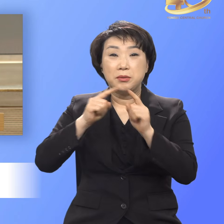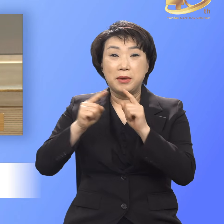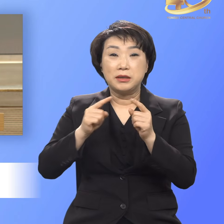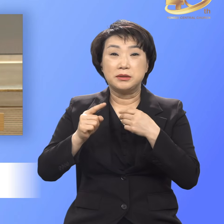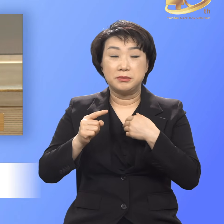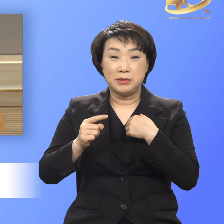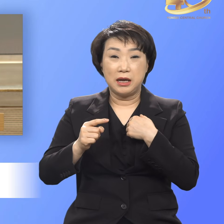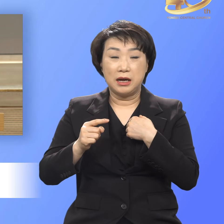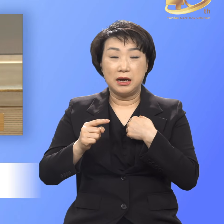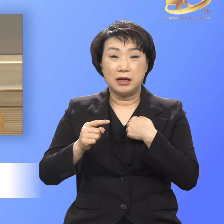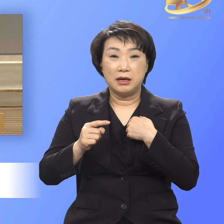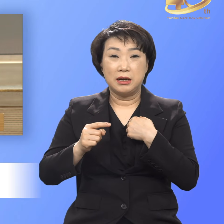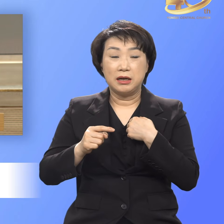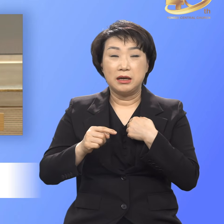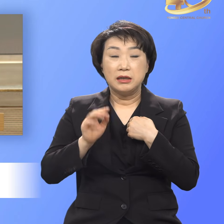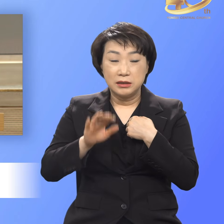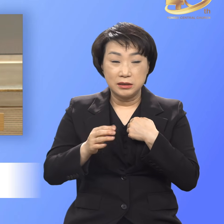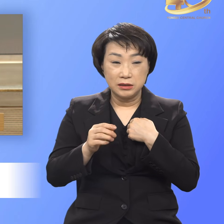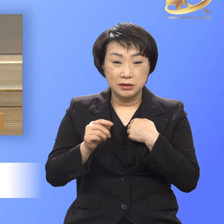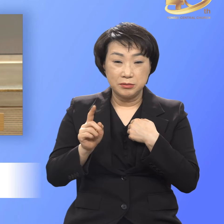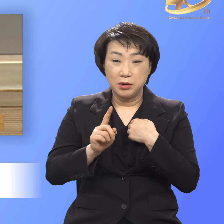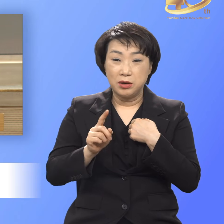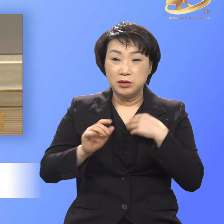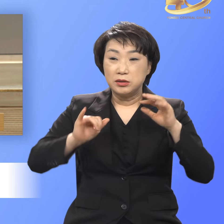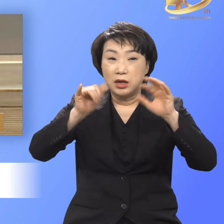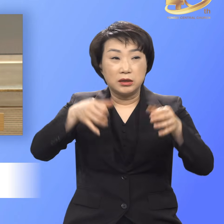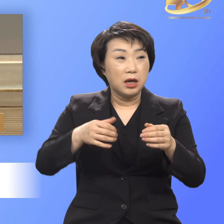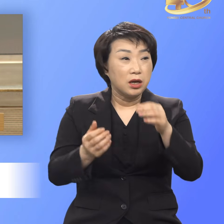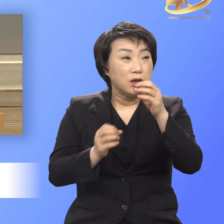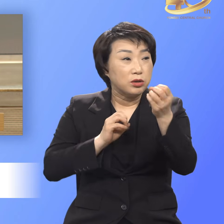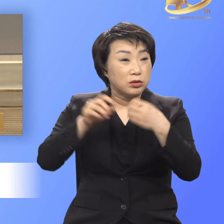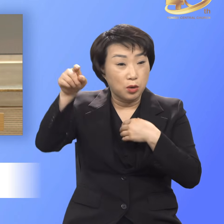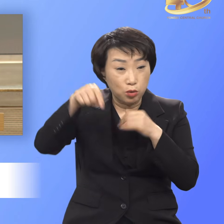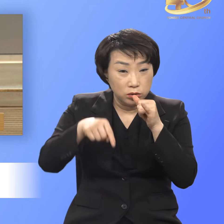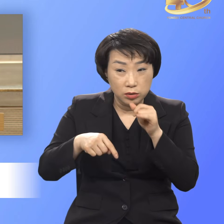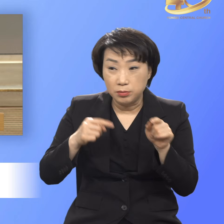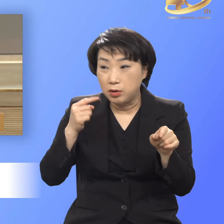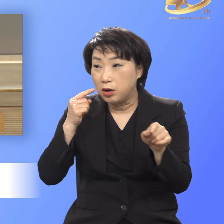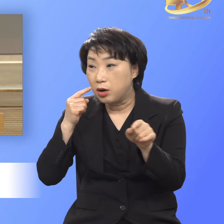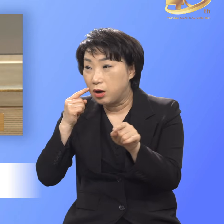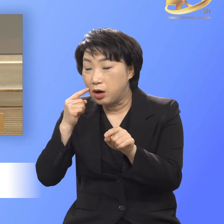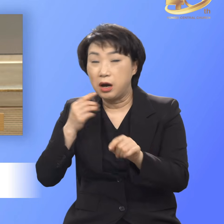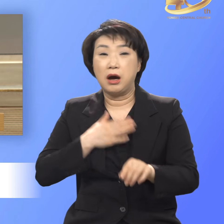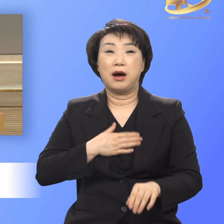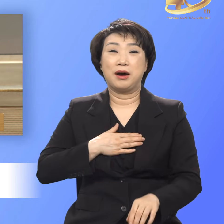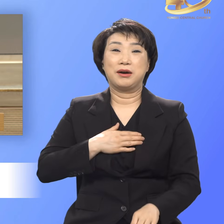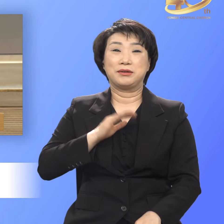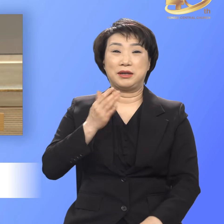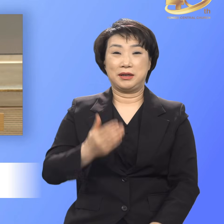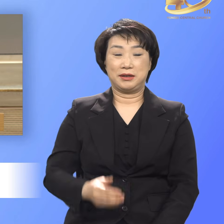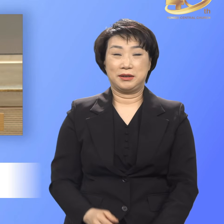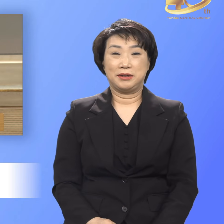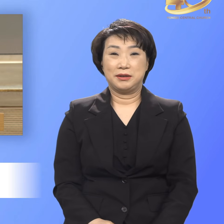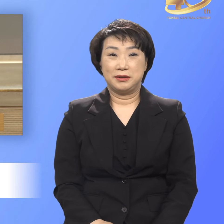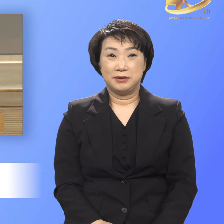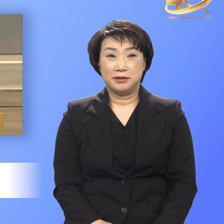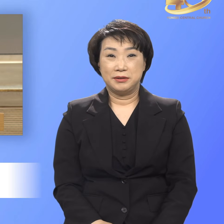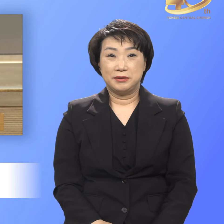말씀이 이 세상에 어떻게 이루어지고 있는가. 우리가 보세요.